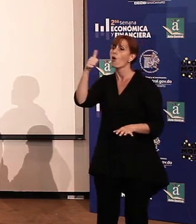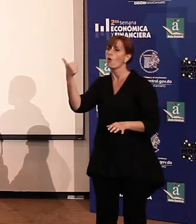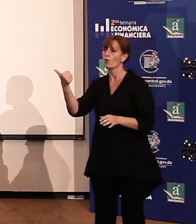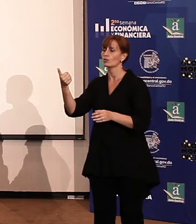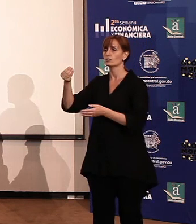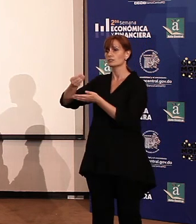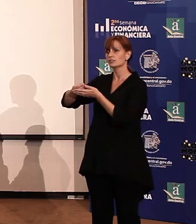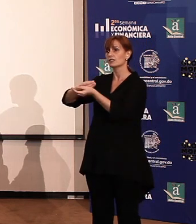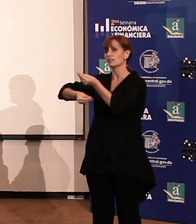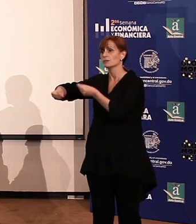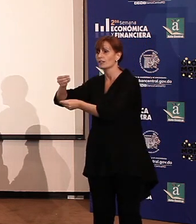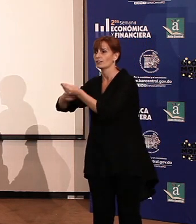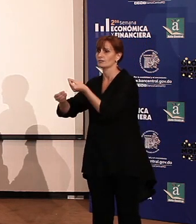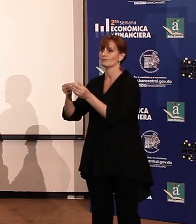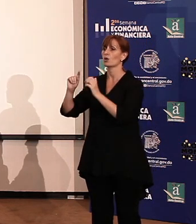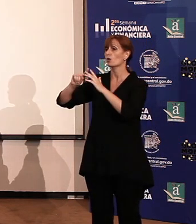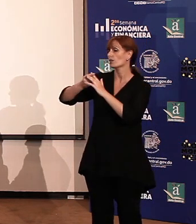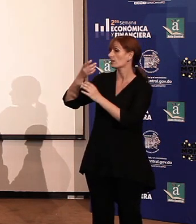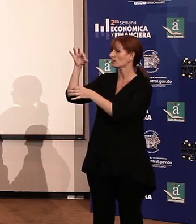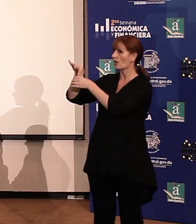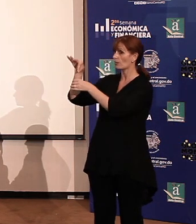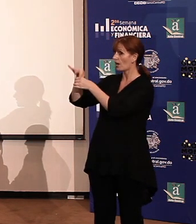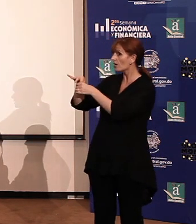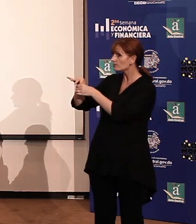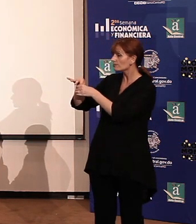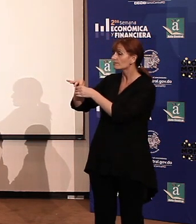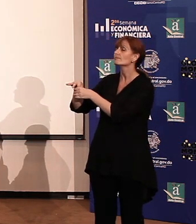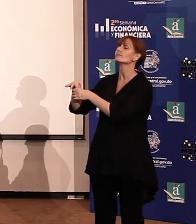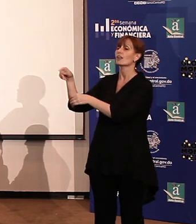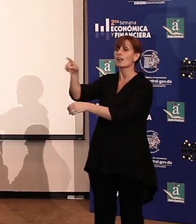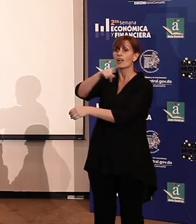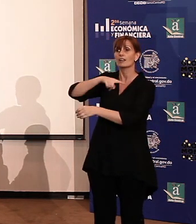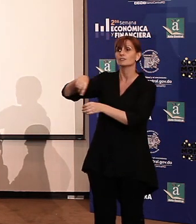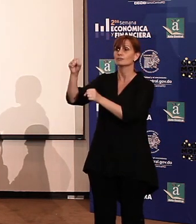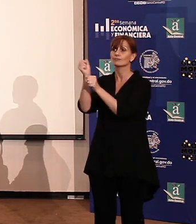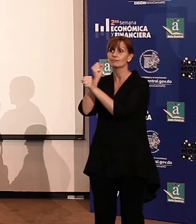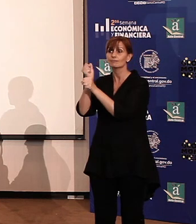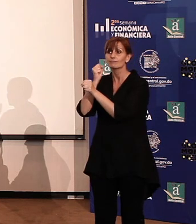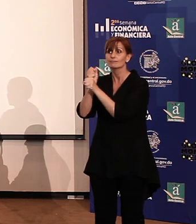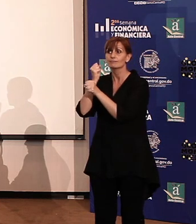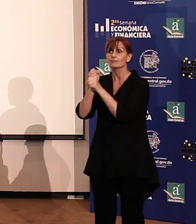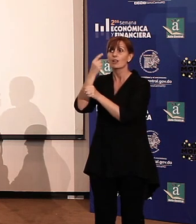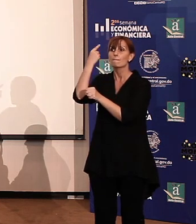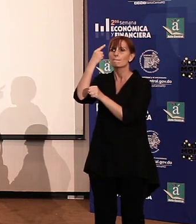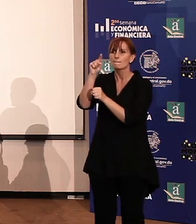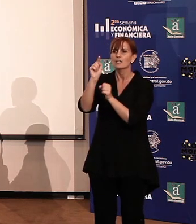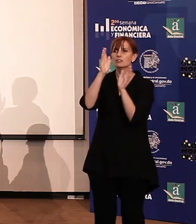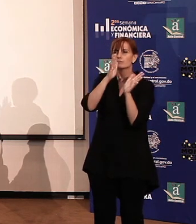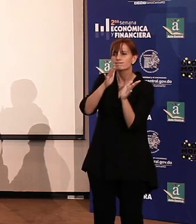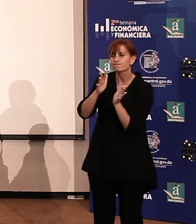comenzando por APAP están trabajando internamente adecuando sus